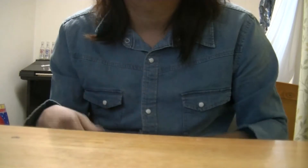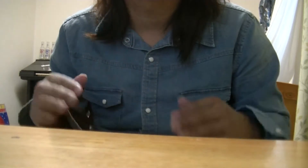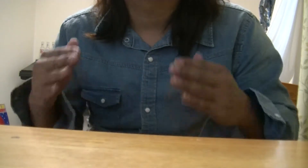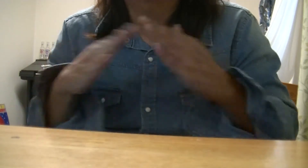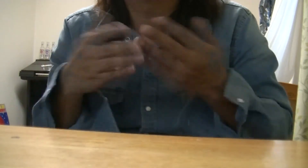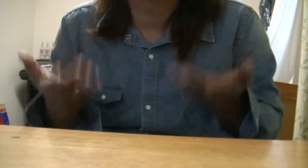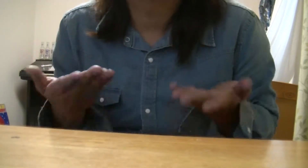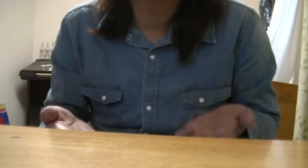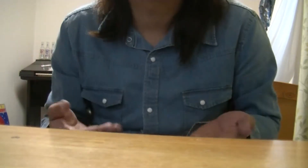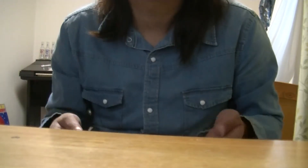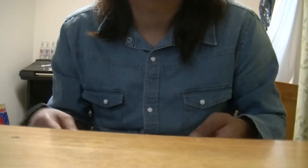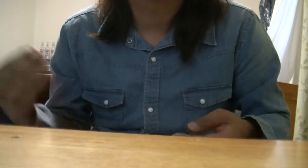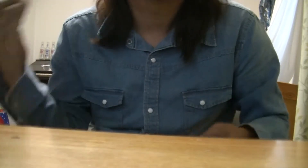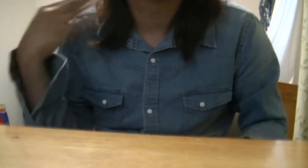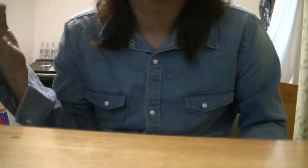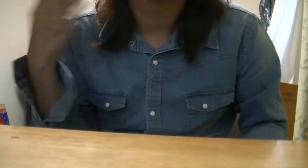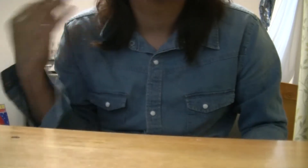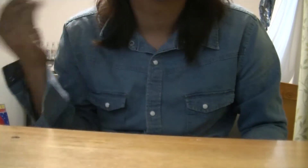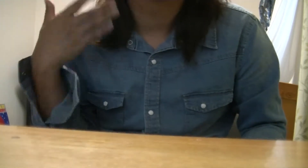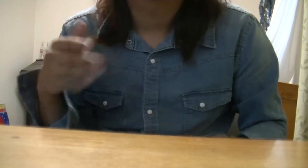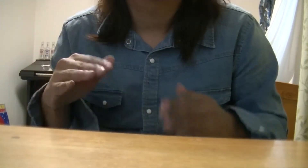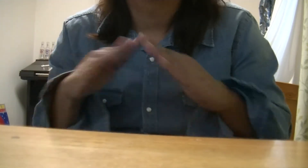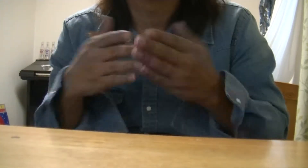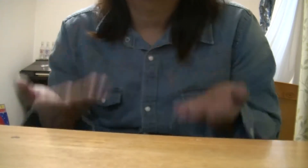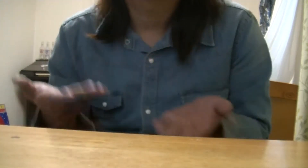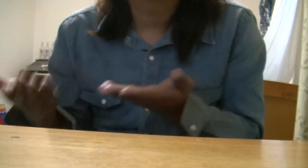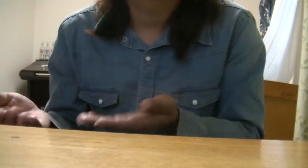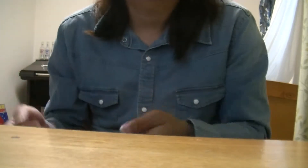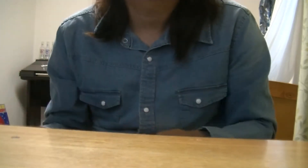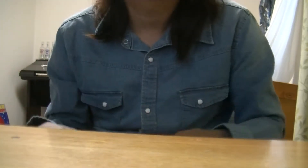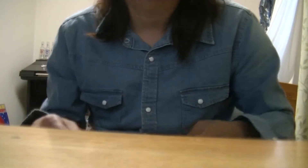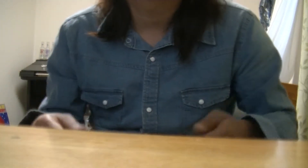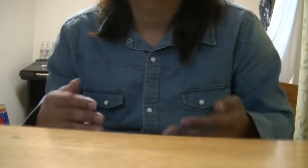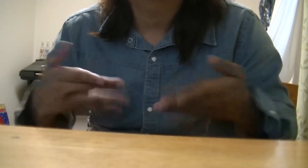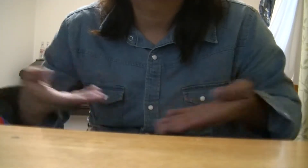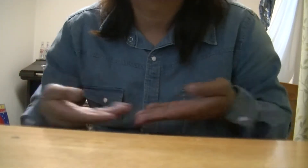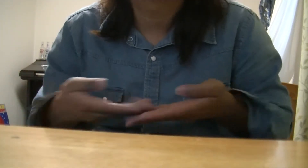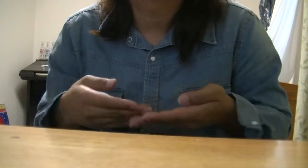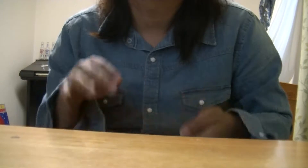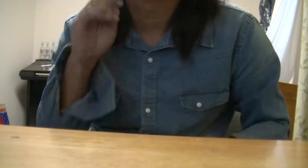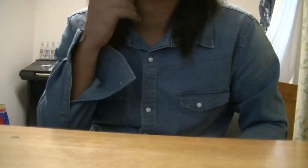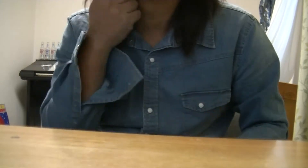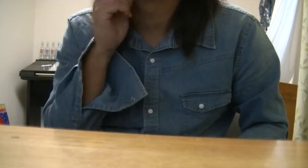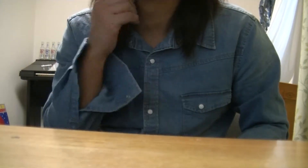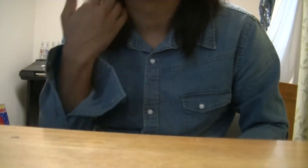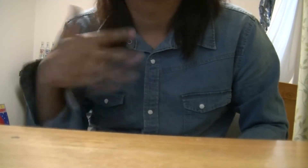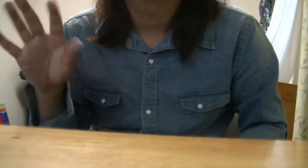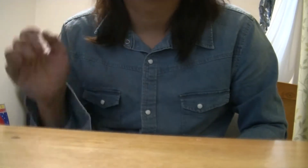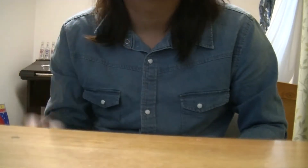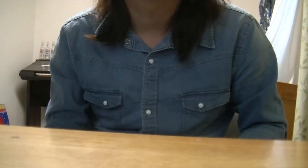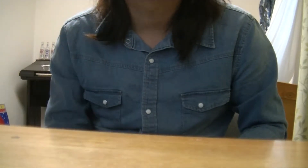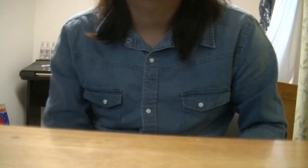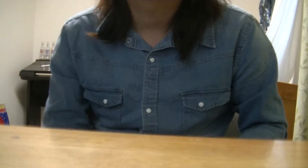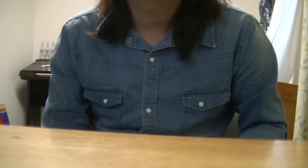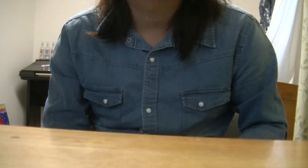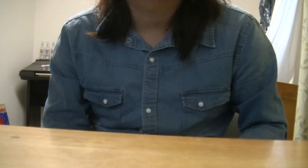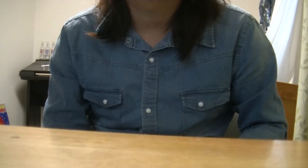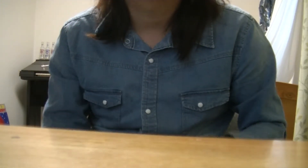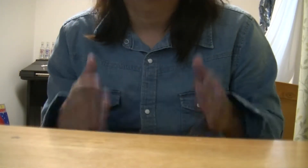って勉強しろって言われて学校行ったけど、あんなの社会に立って全然役に立ってないし、いやそもそも俺の